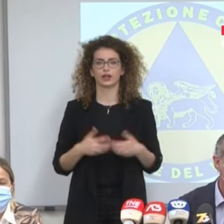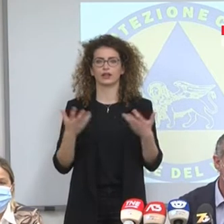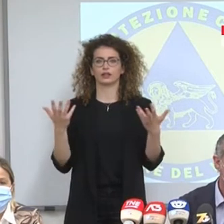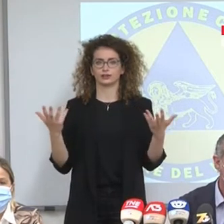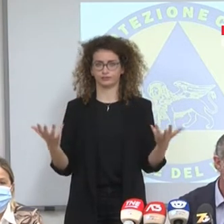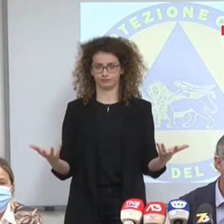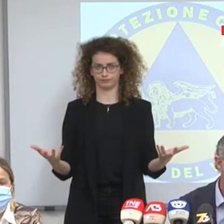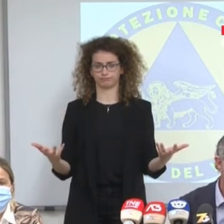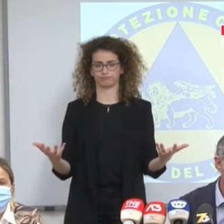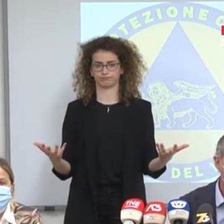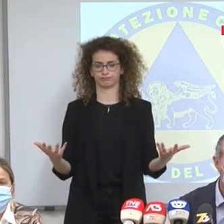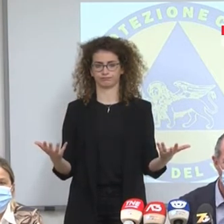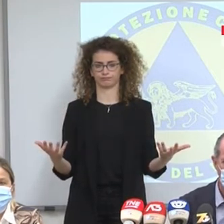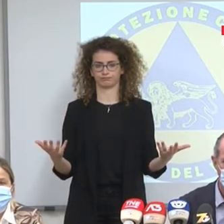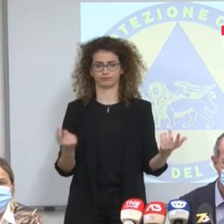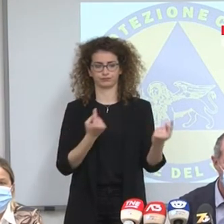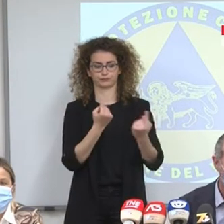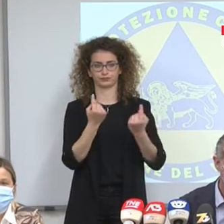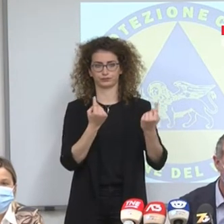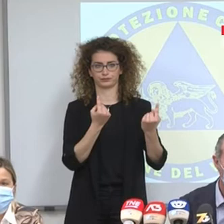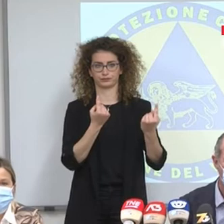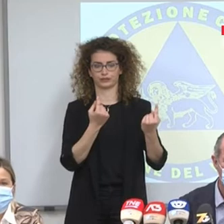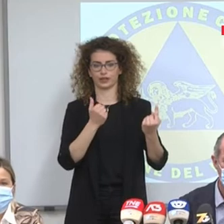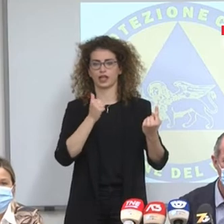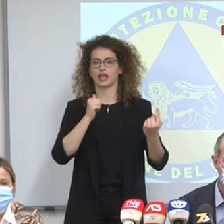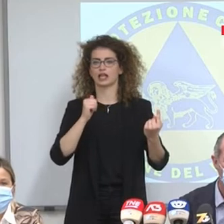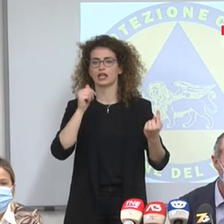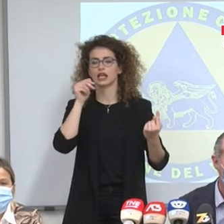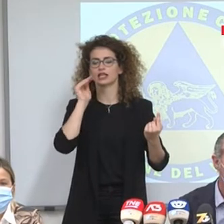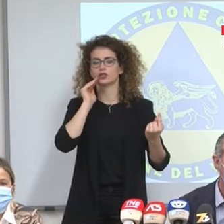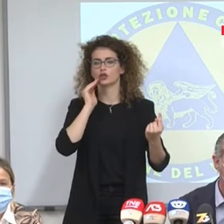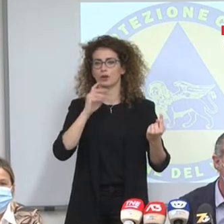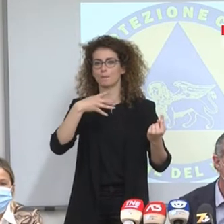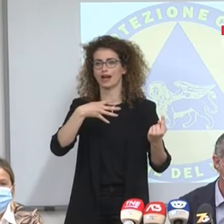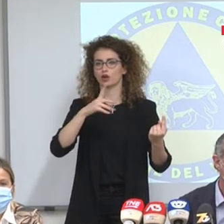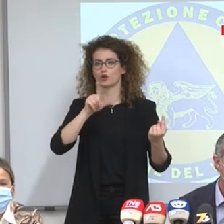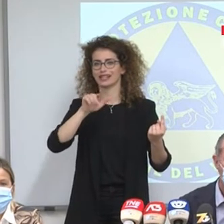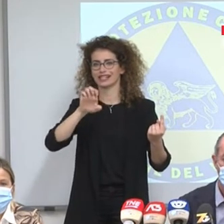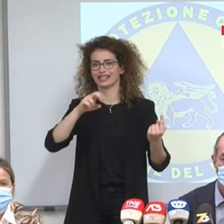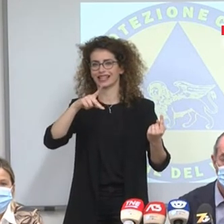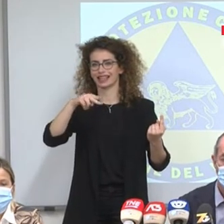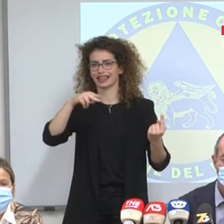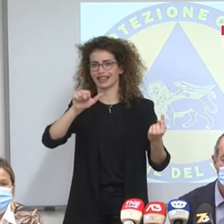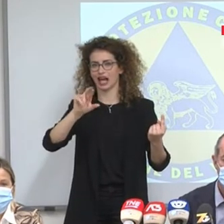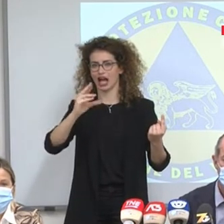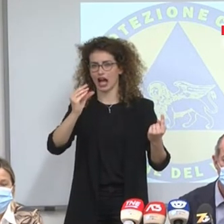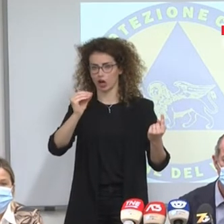Allora, rispetto alla vicenda del dottor del signor Marco Zennaro, che è